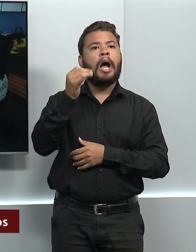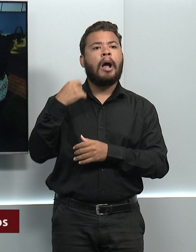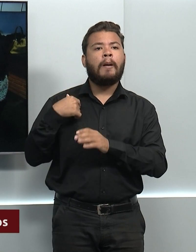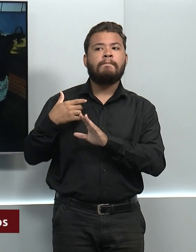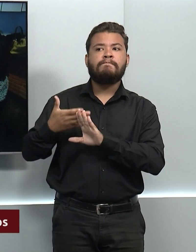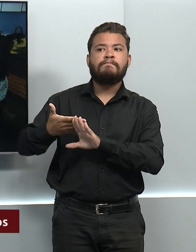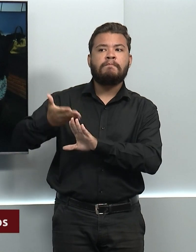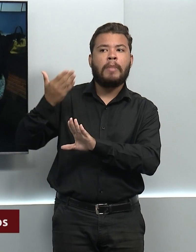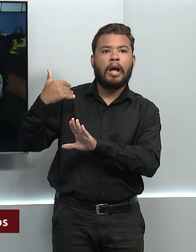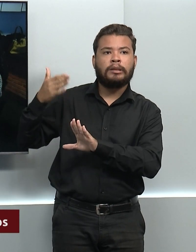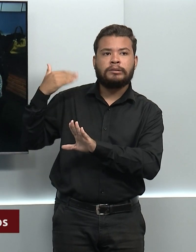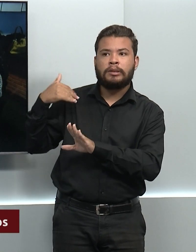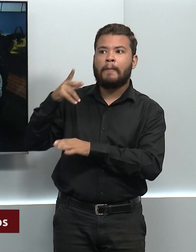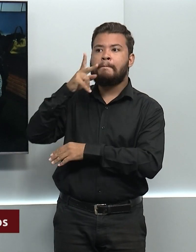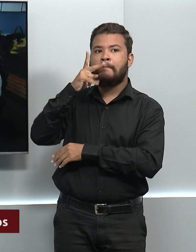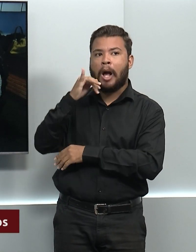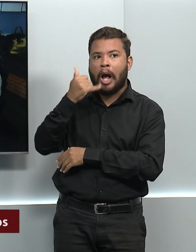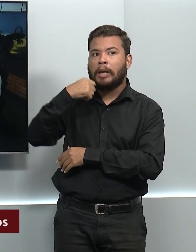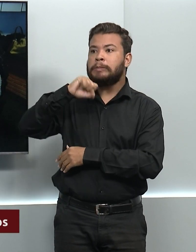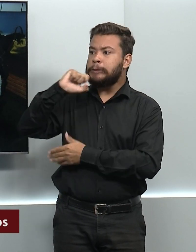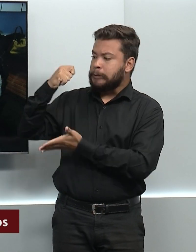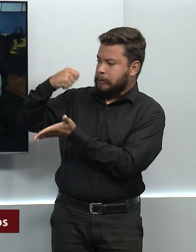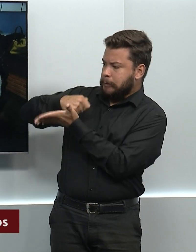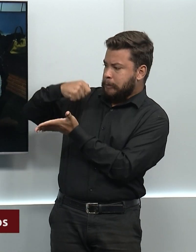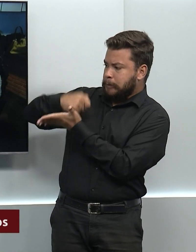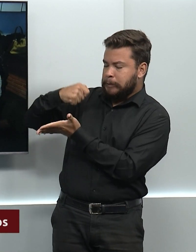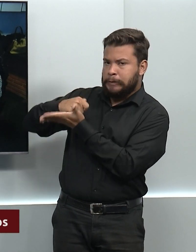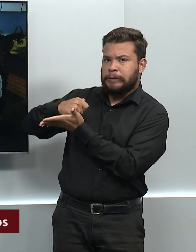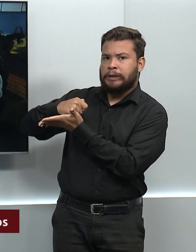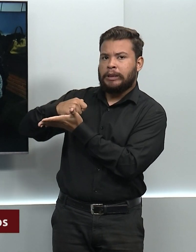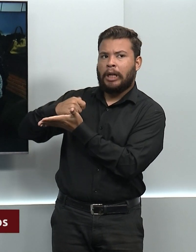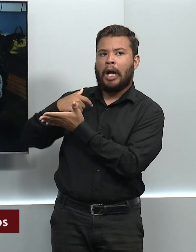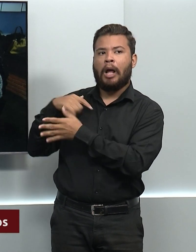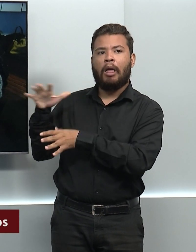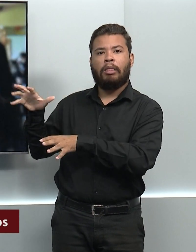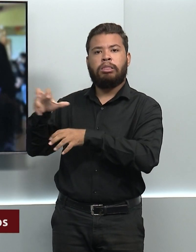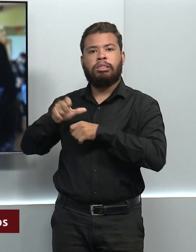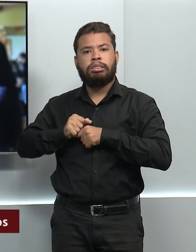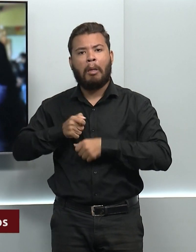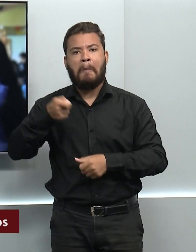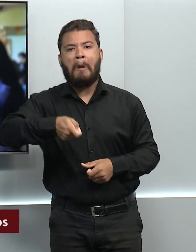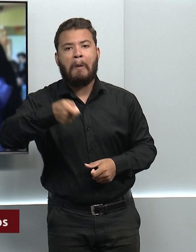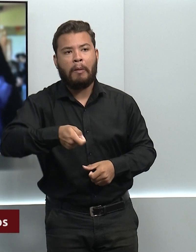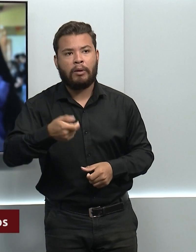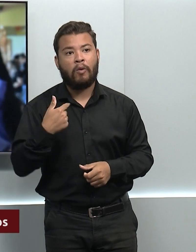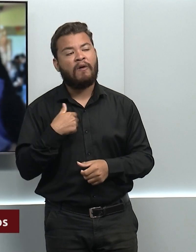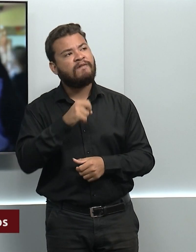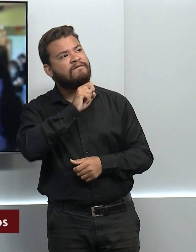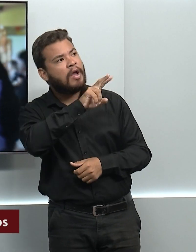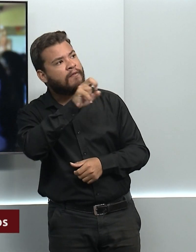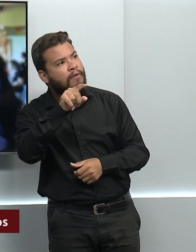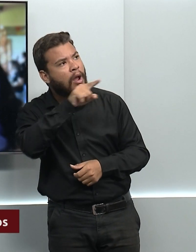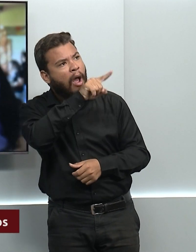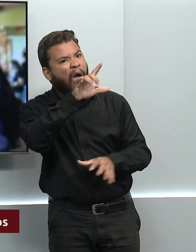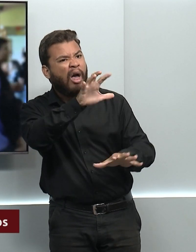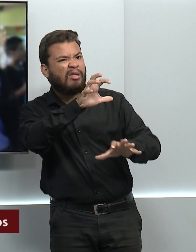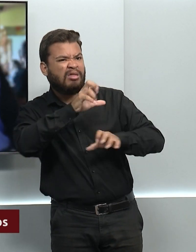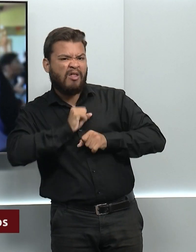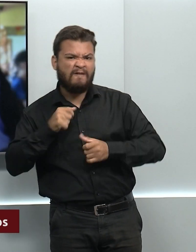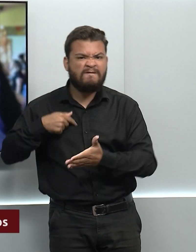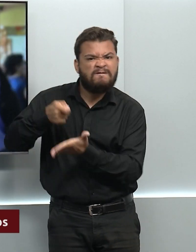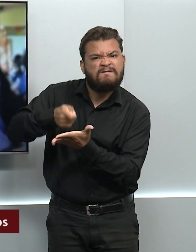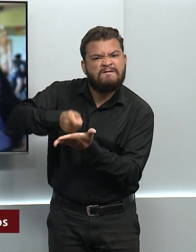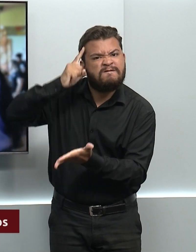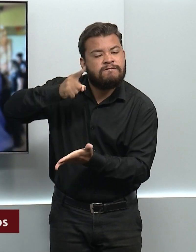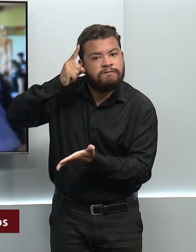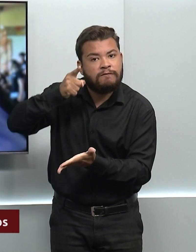estão repetindo às vezes do que eles pensam como certo, do que eles entenderam dos próprios pais,